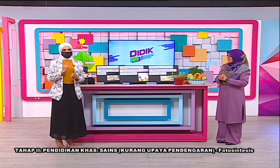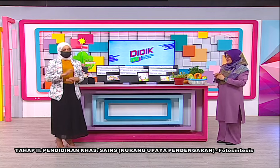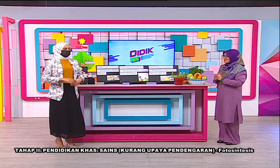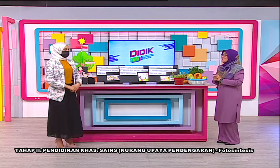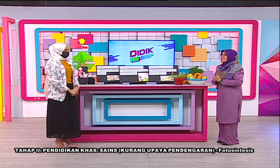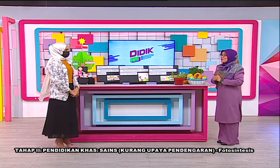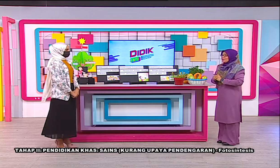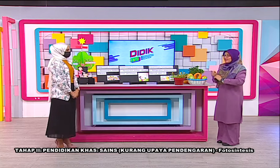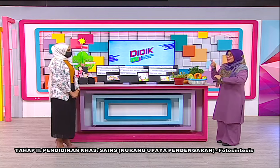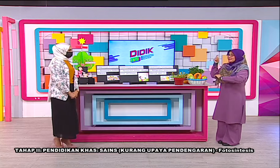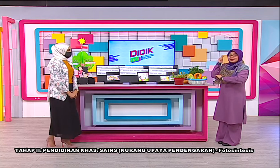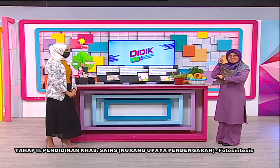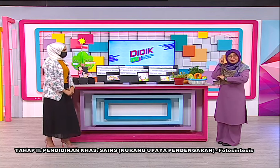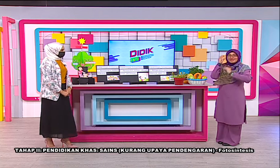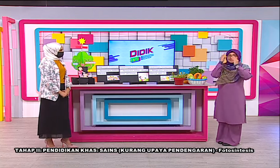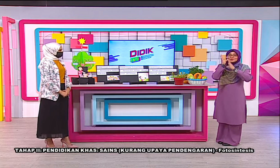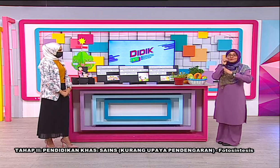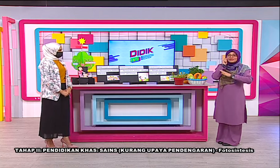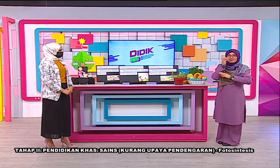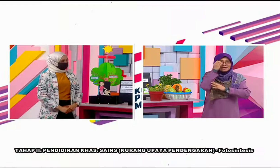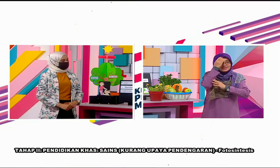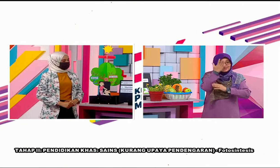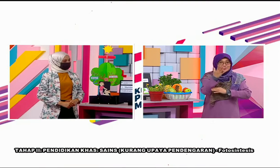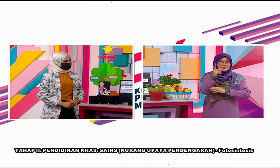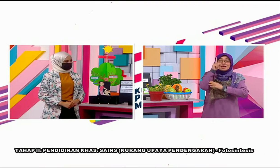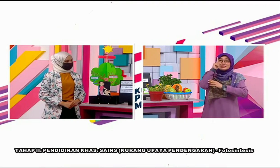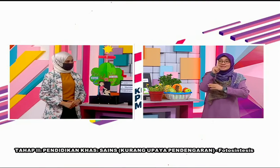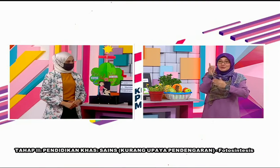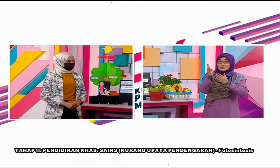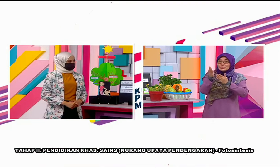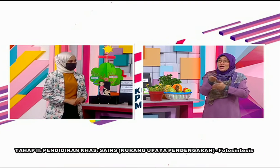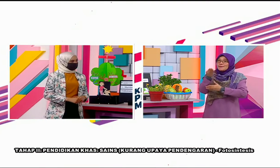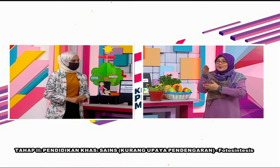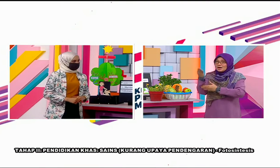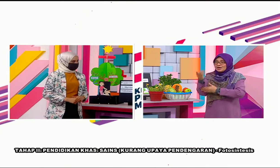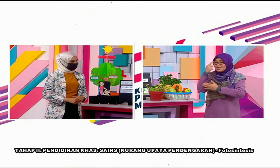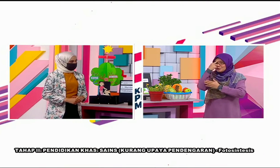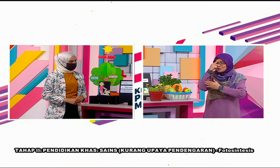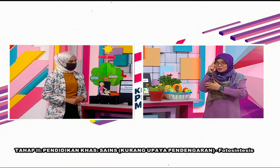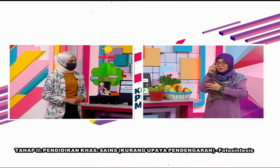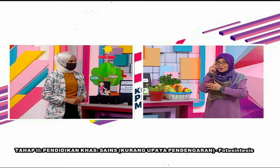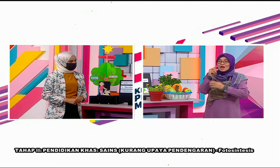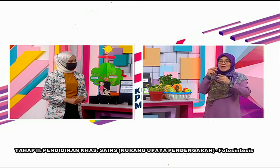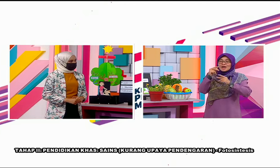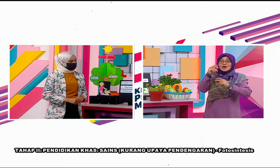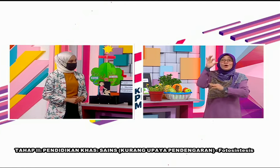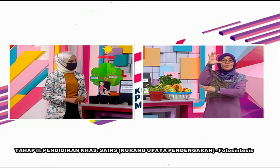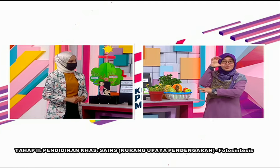sehat oke tadi cek gu Fatih bagi tahu satu bahan untuk fotosintesis